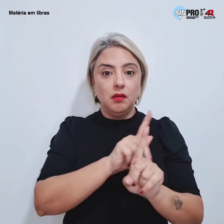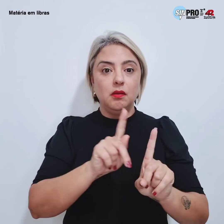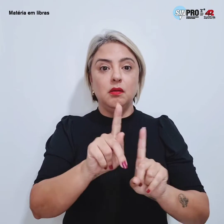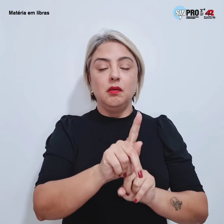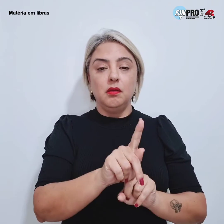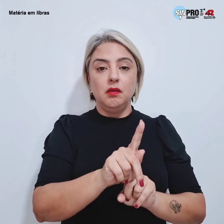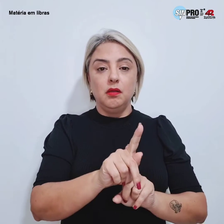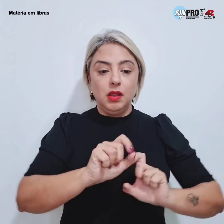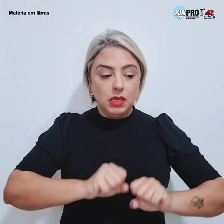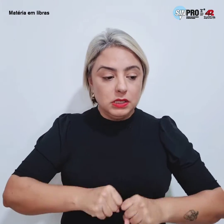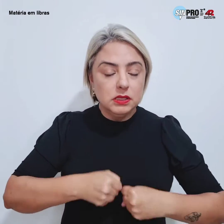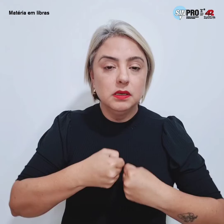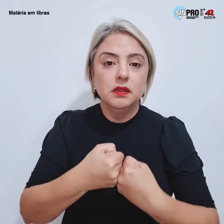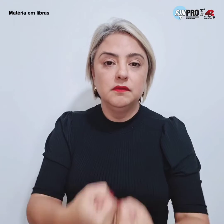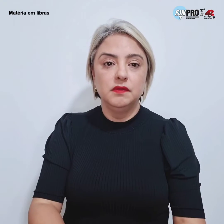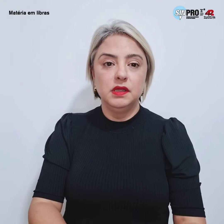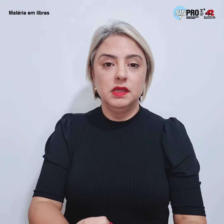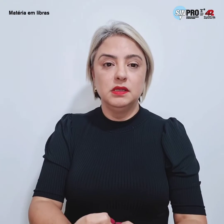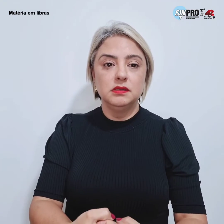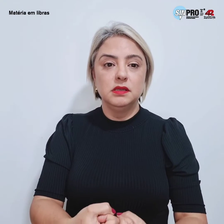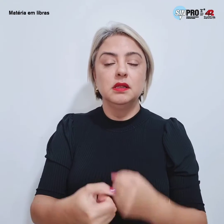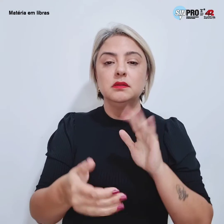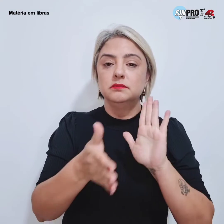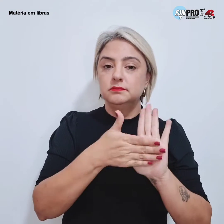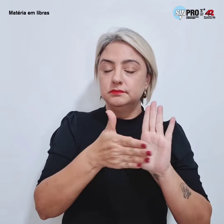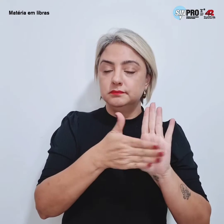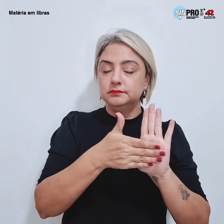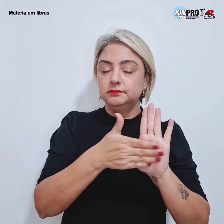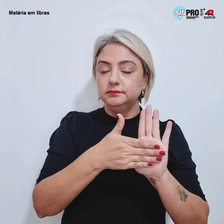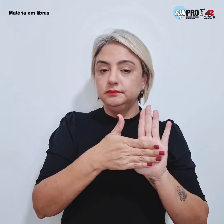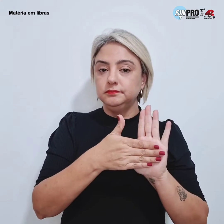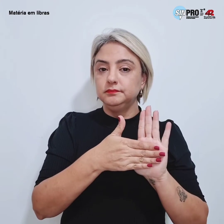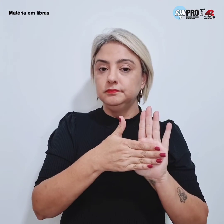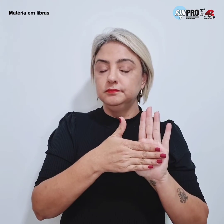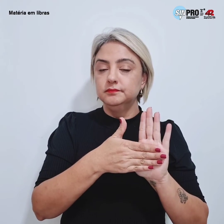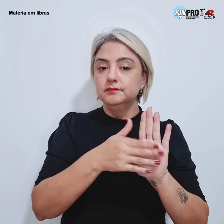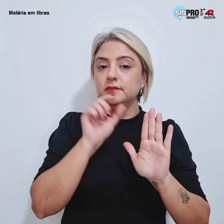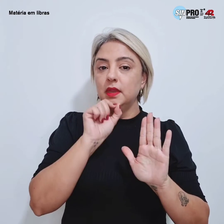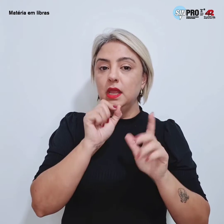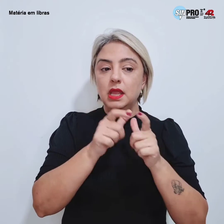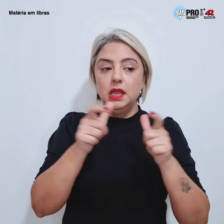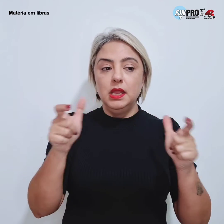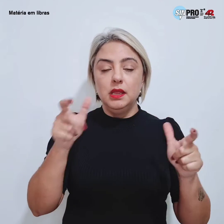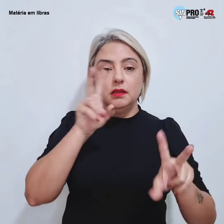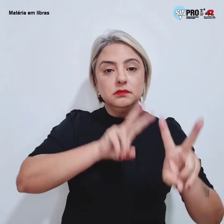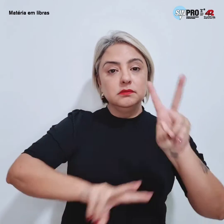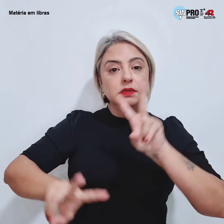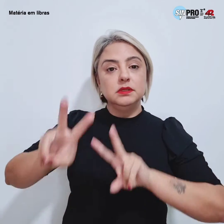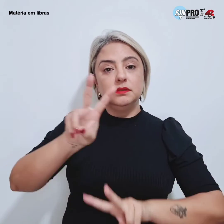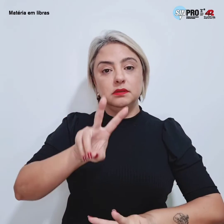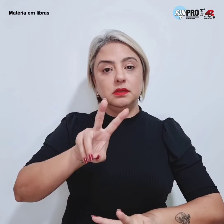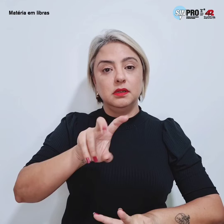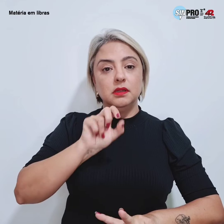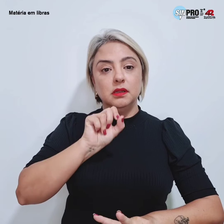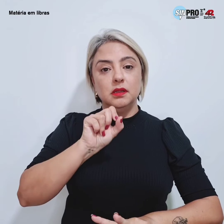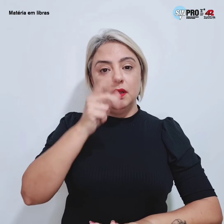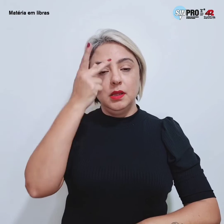defesa indiscriminada da proposta em editoriais e ampla visibilidade para representantes